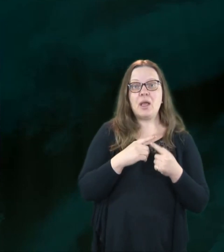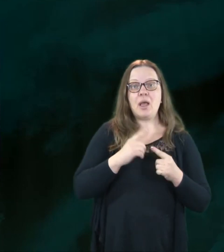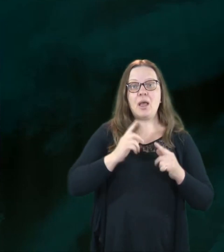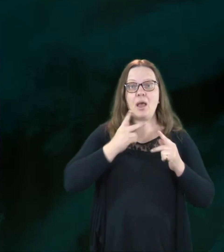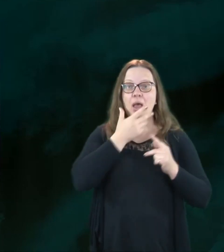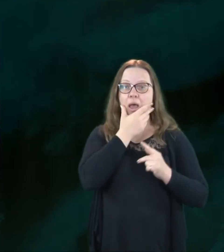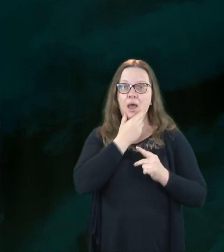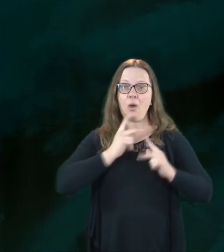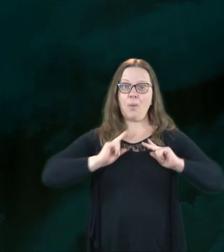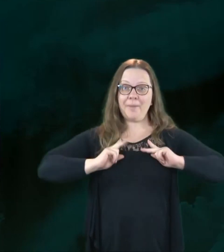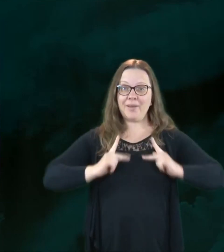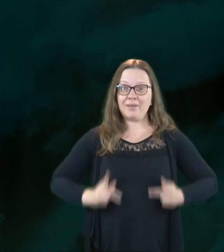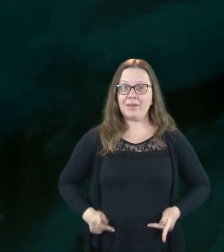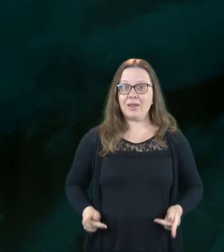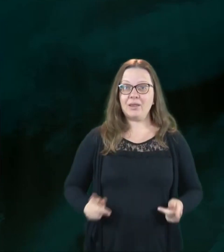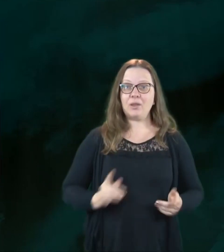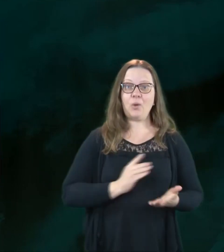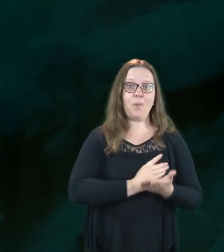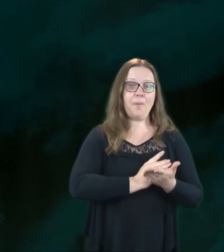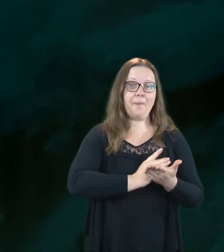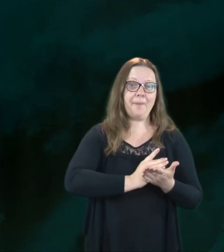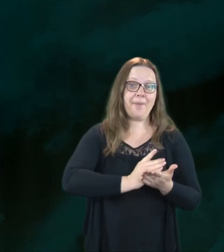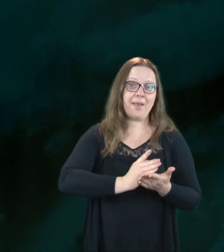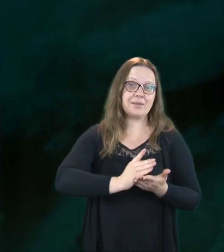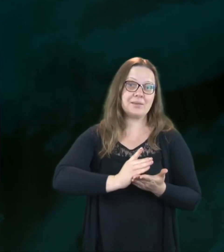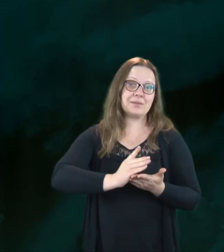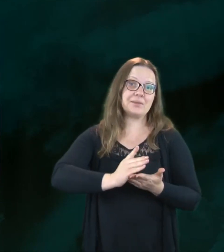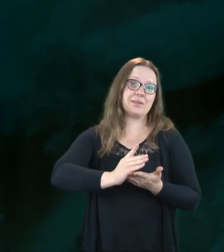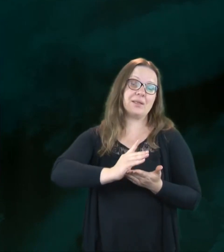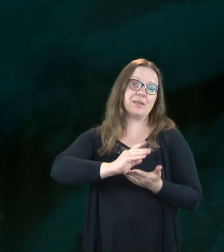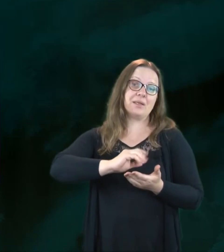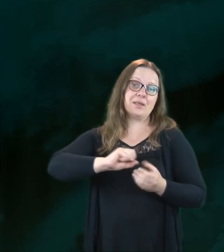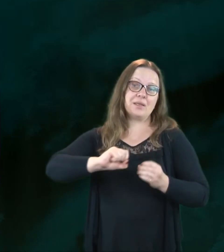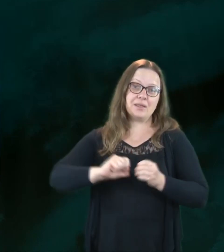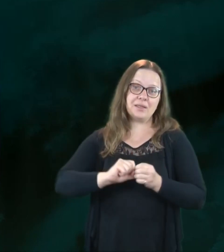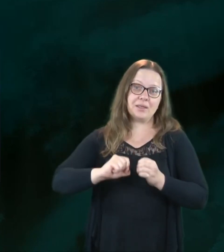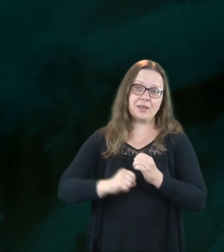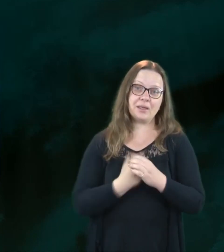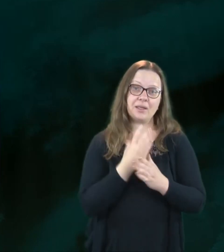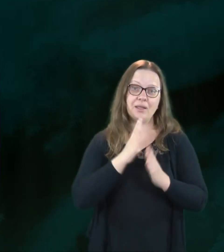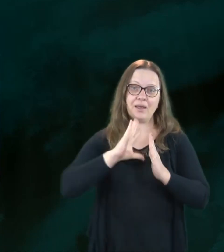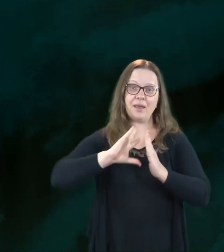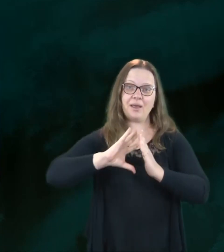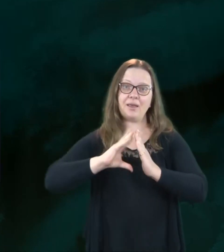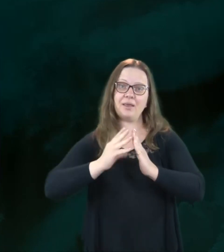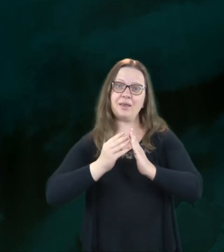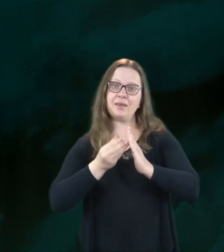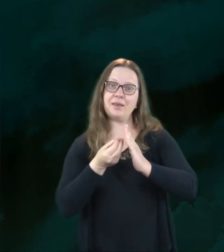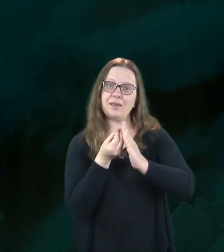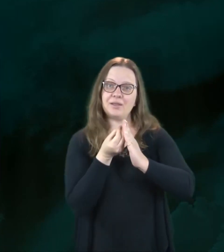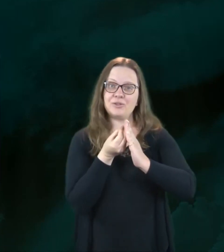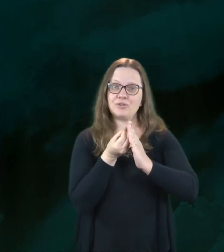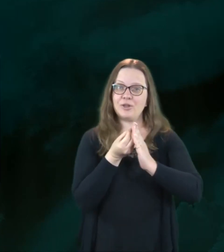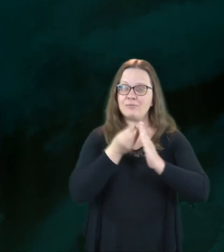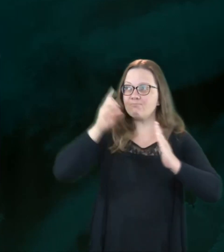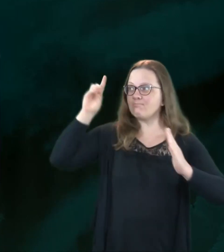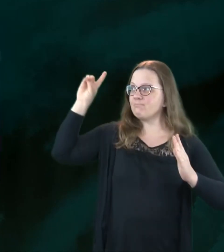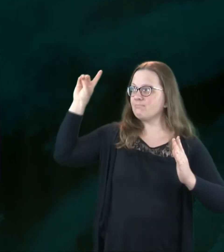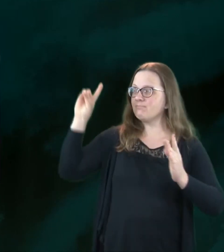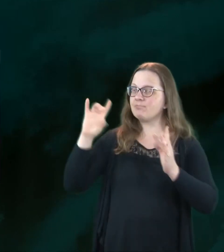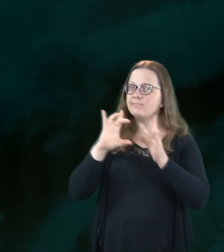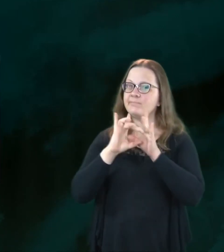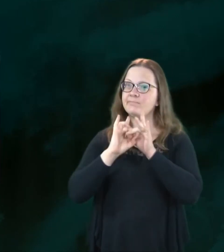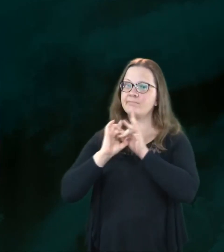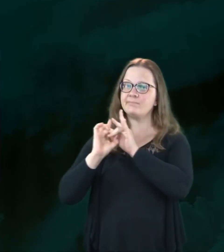partir daqui. Surge então a era da igreja. Que maravilha, irmãos! Deus,